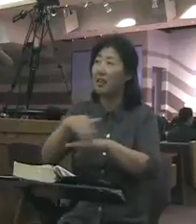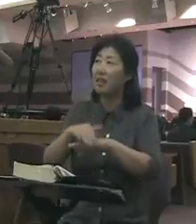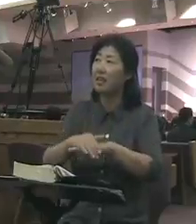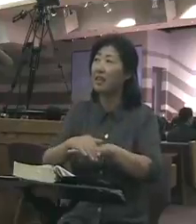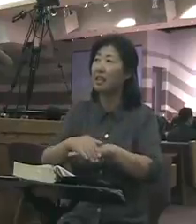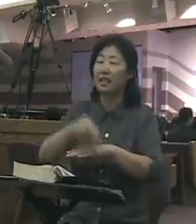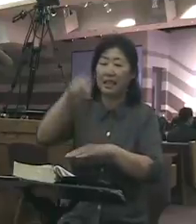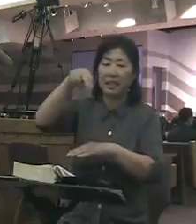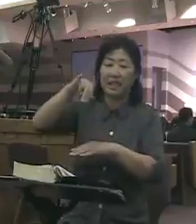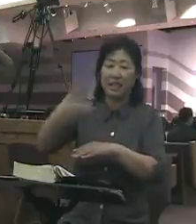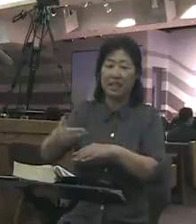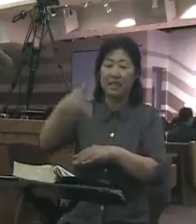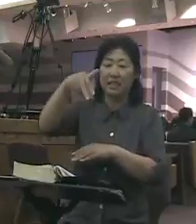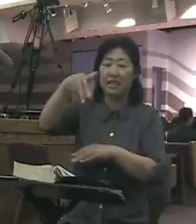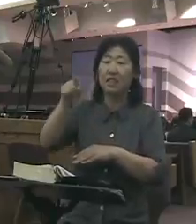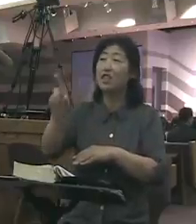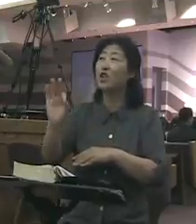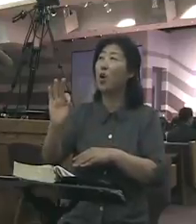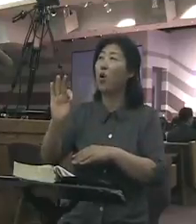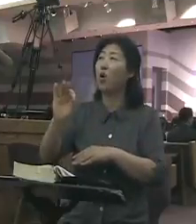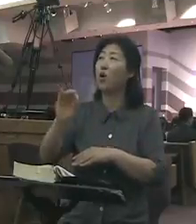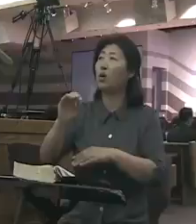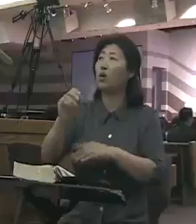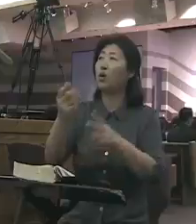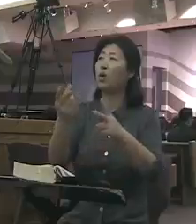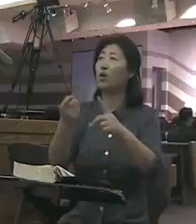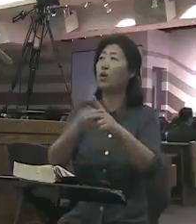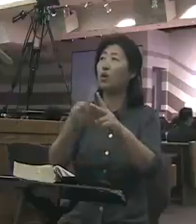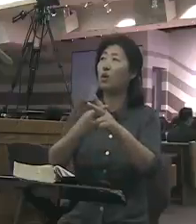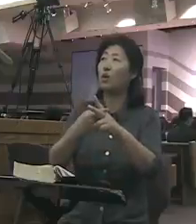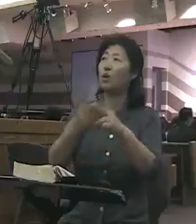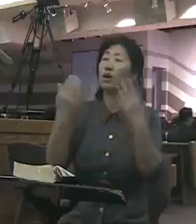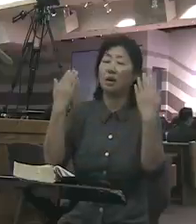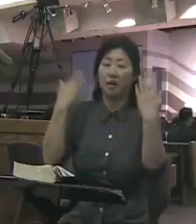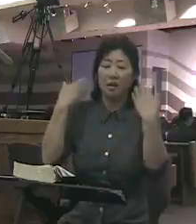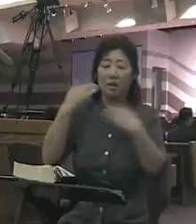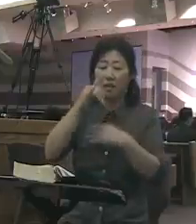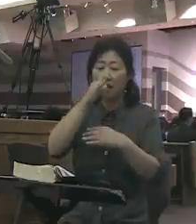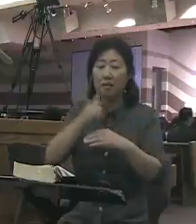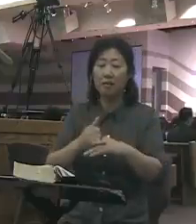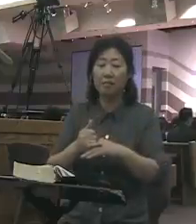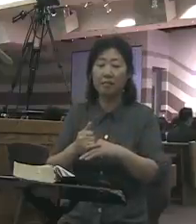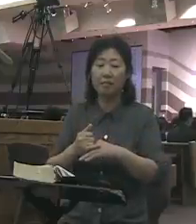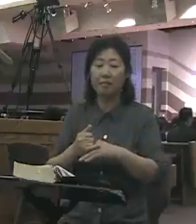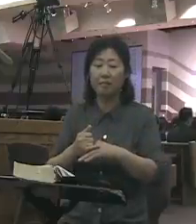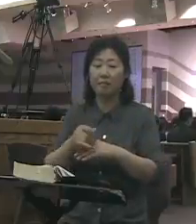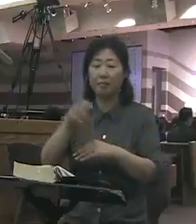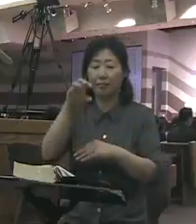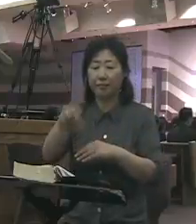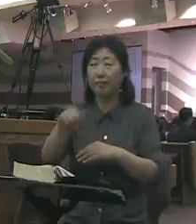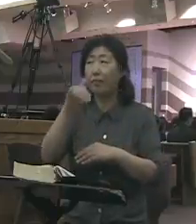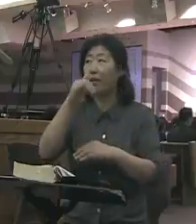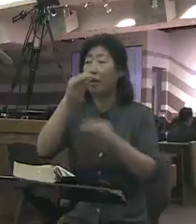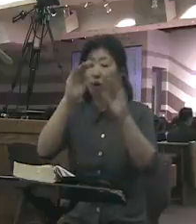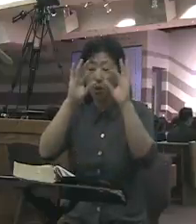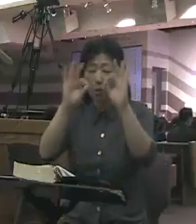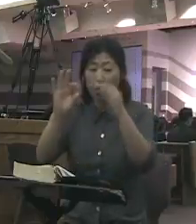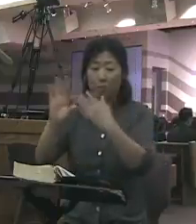아직도 있기 때문에 지금은 어느 정도 업그레이드 됐지만 그곳이 있어서 참 그곳을 보면서 많은